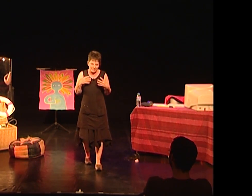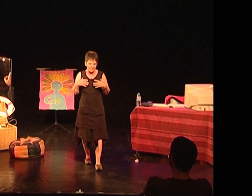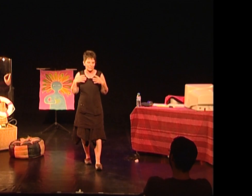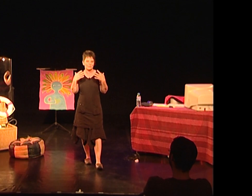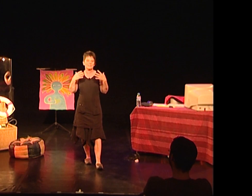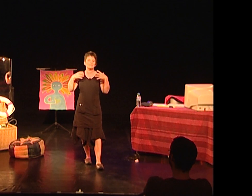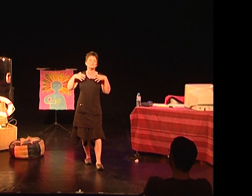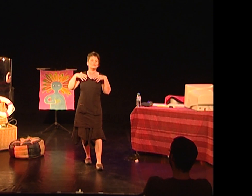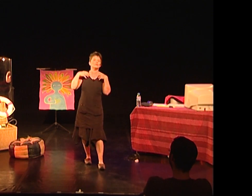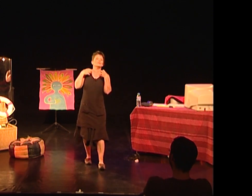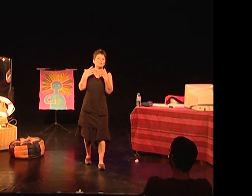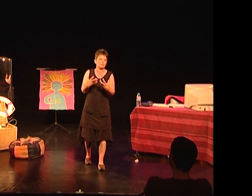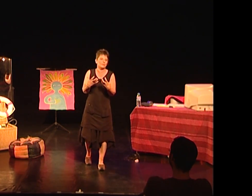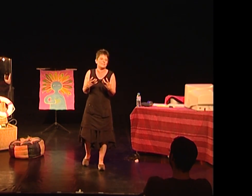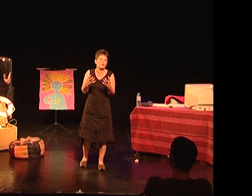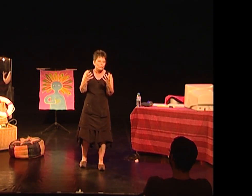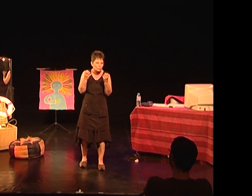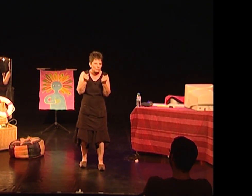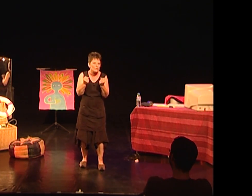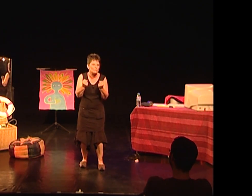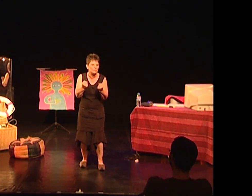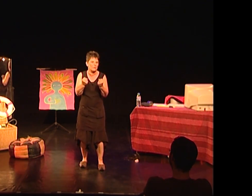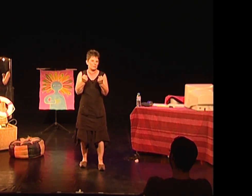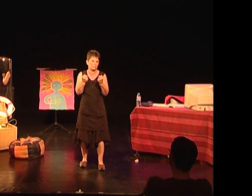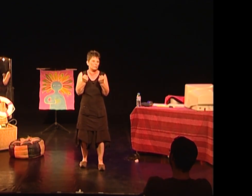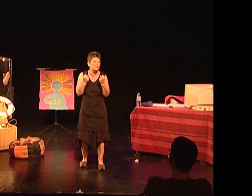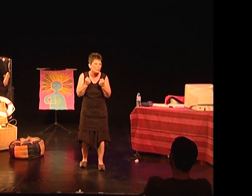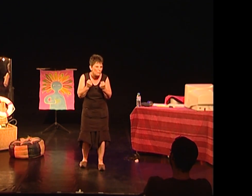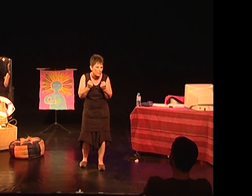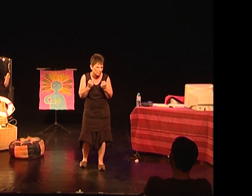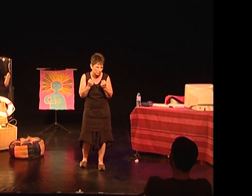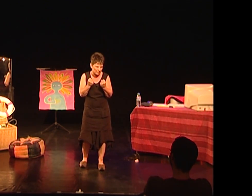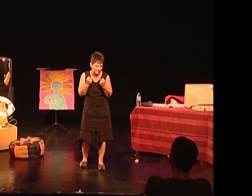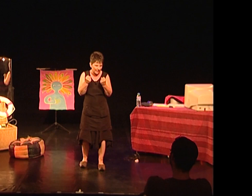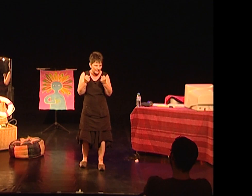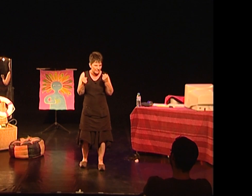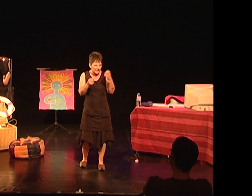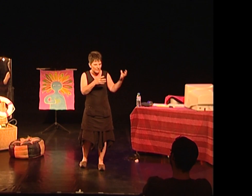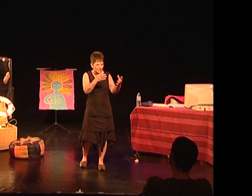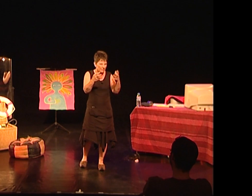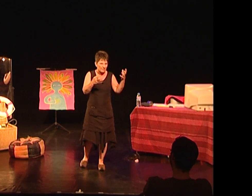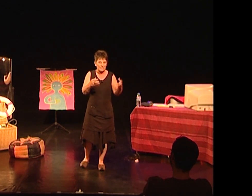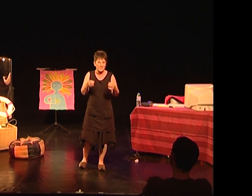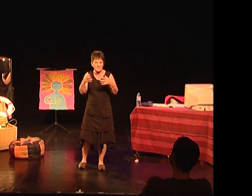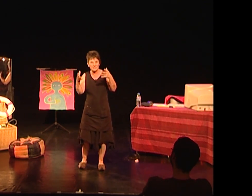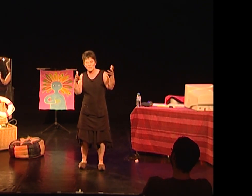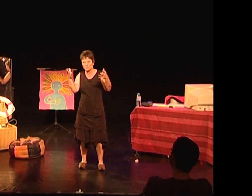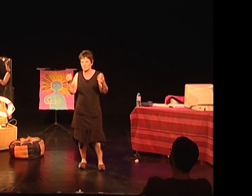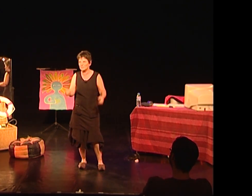ses sentiments et ses émotions dans ce qu'on a dit. Retrouver le pouvoir de nos mots à nous. Arrêter d'aller galvauder des mots